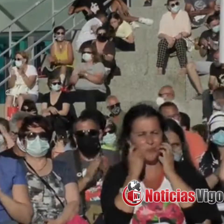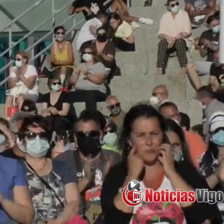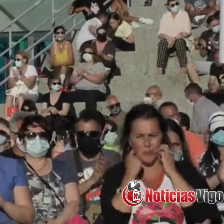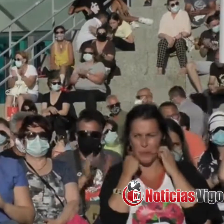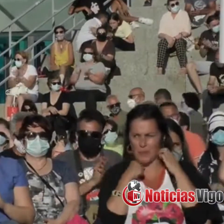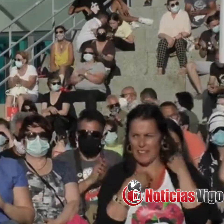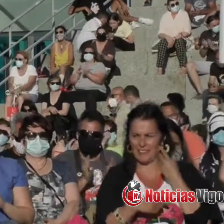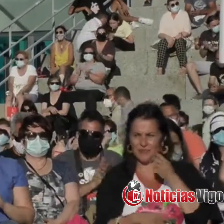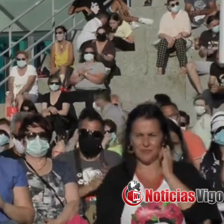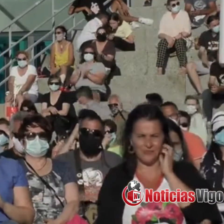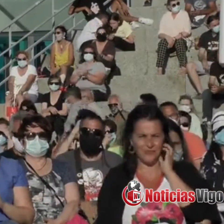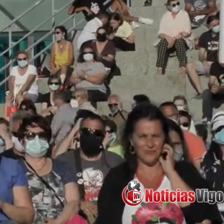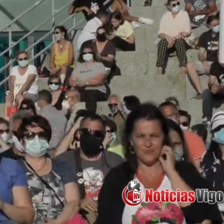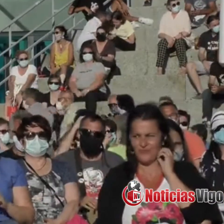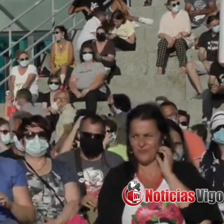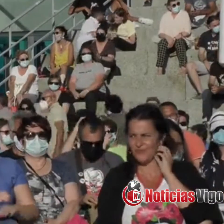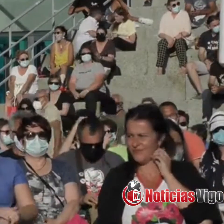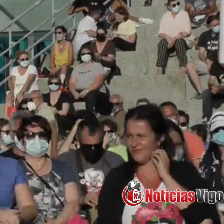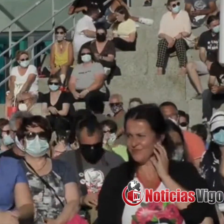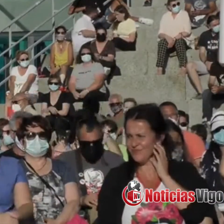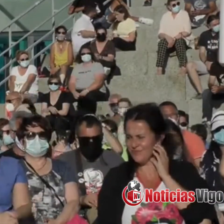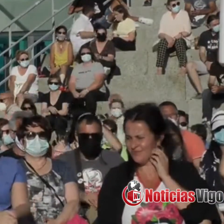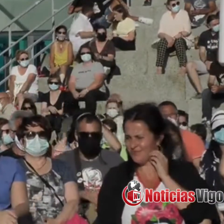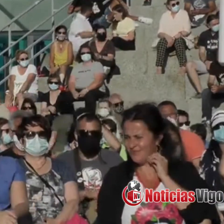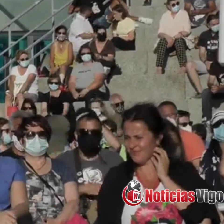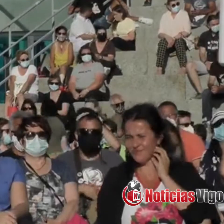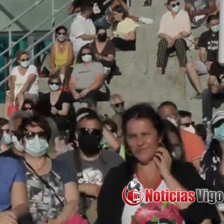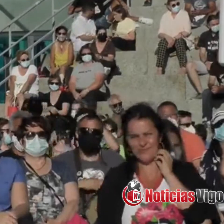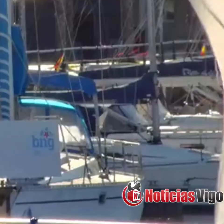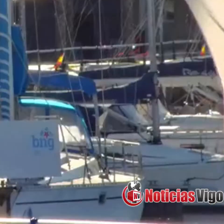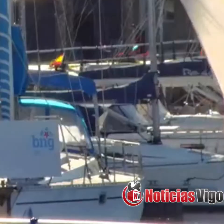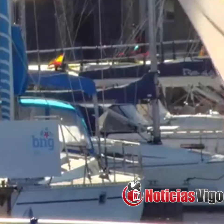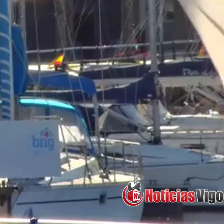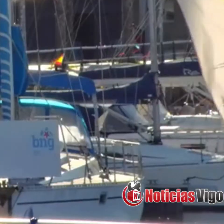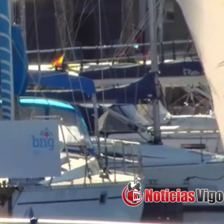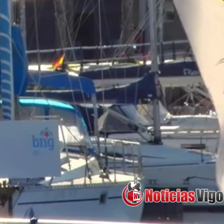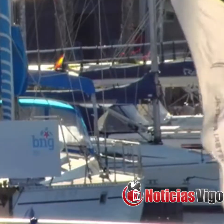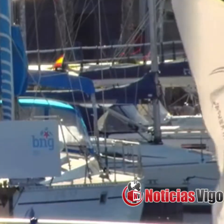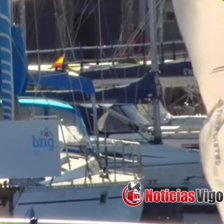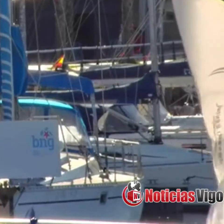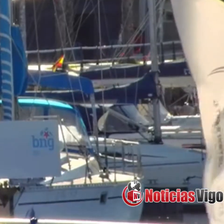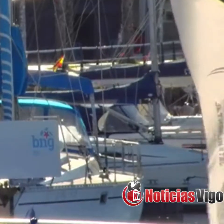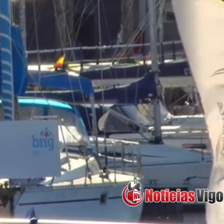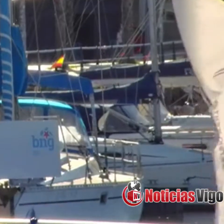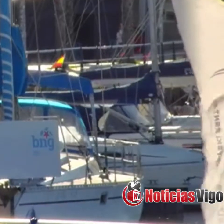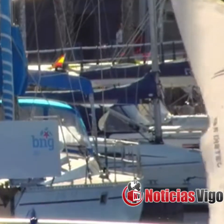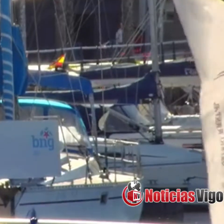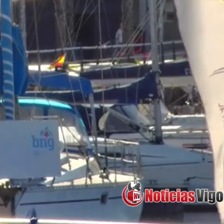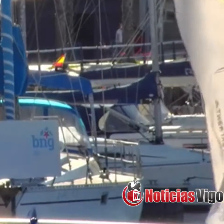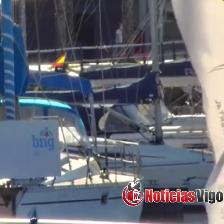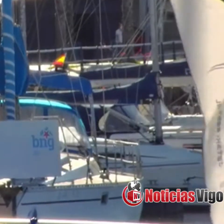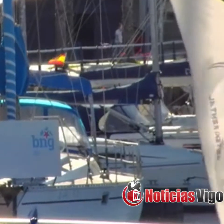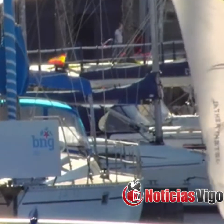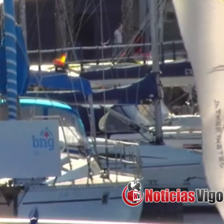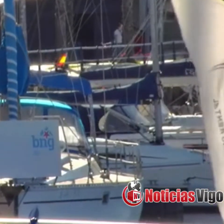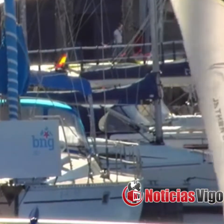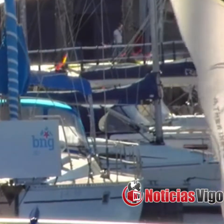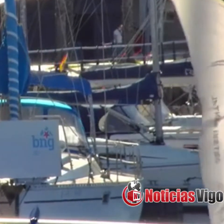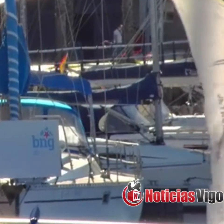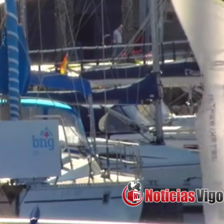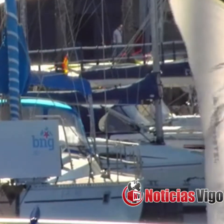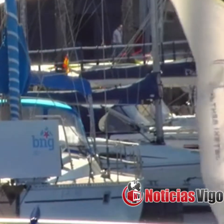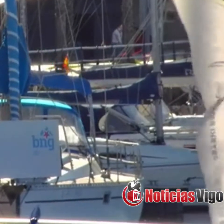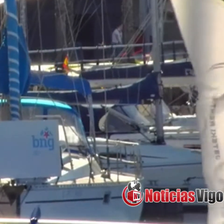sen ser fácil, é simple. Confiar no país, na súa capacidade para sair adiante. Confiar nas